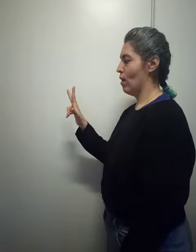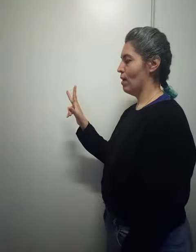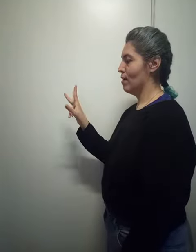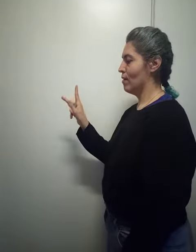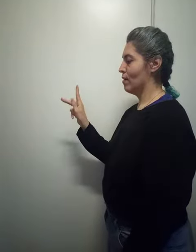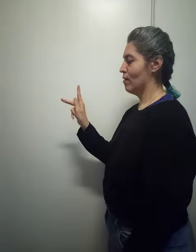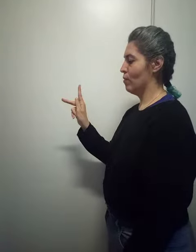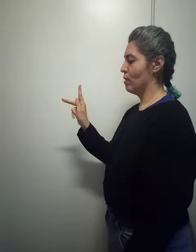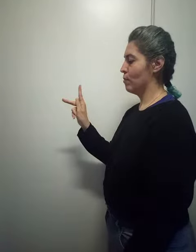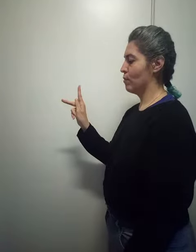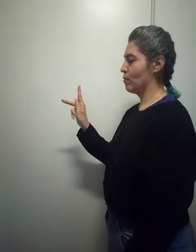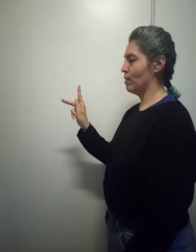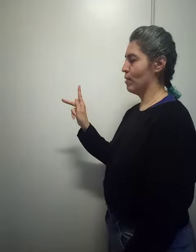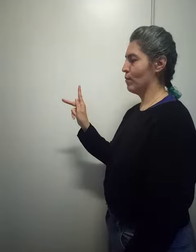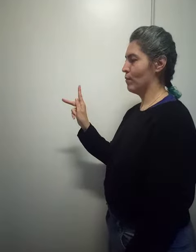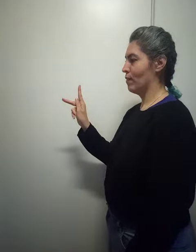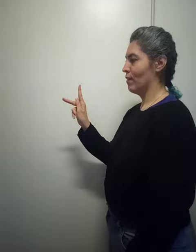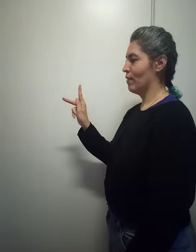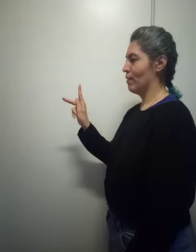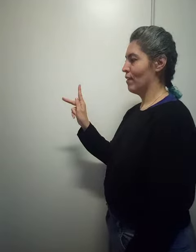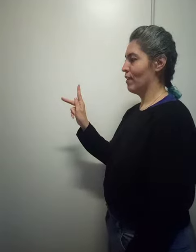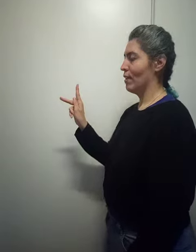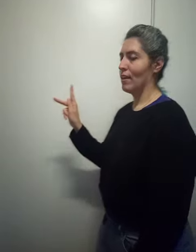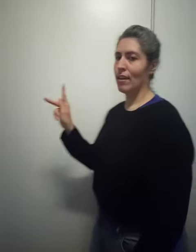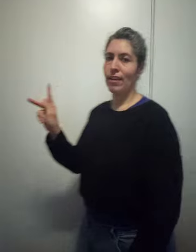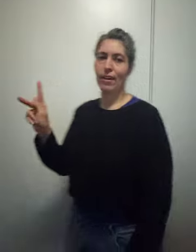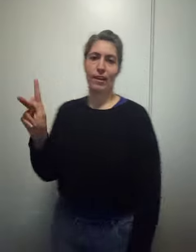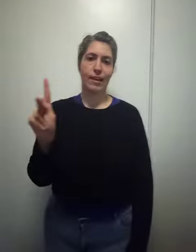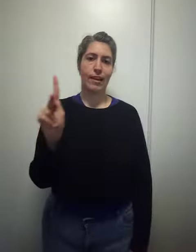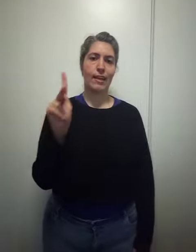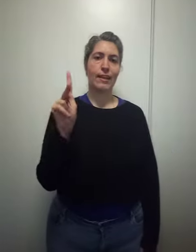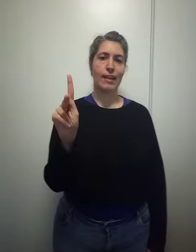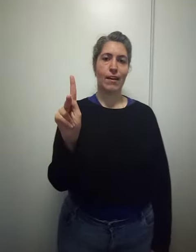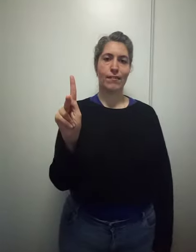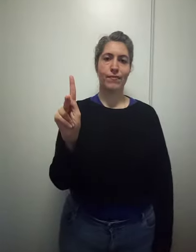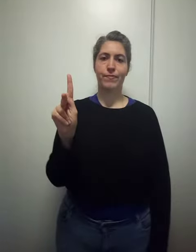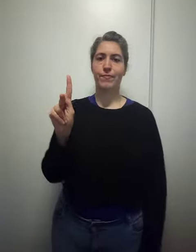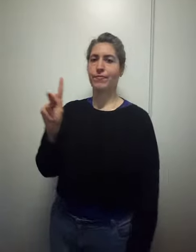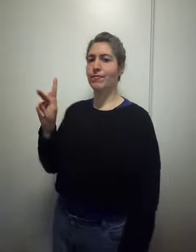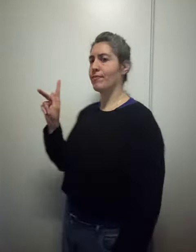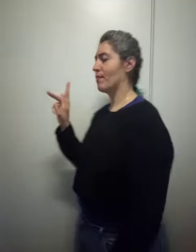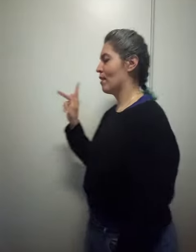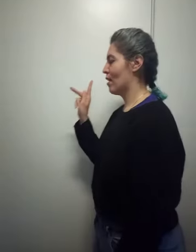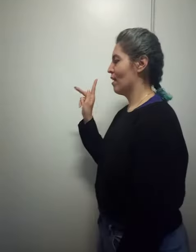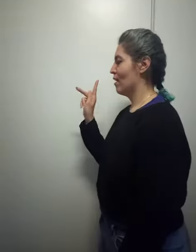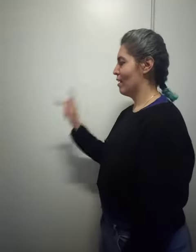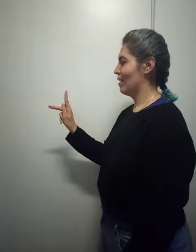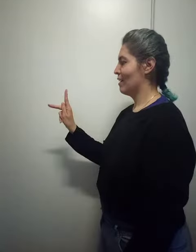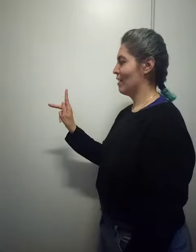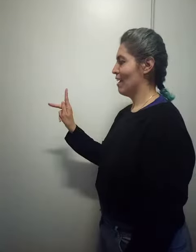on met le pouce au milieu cas cas